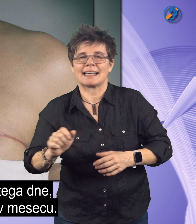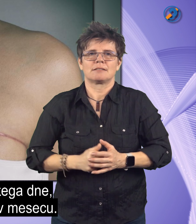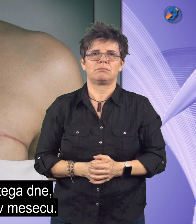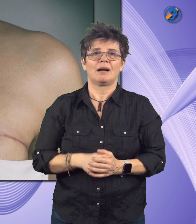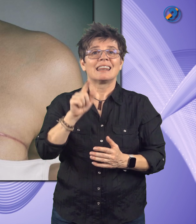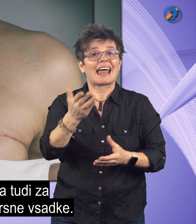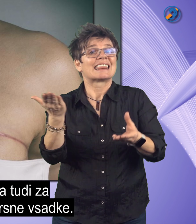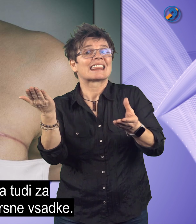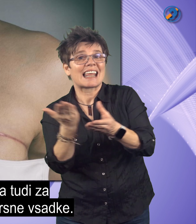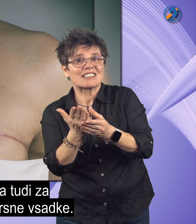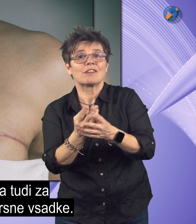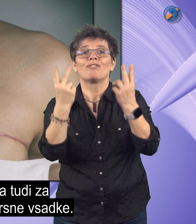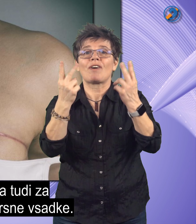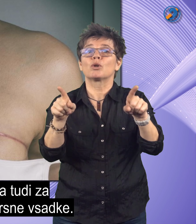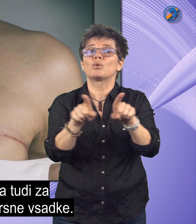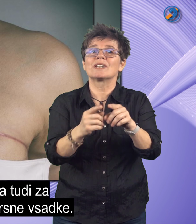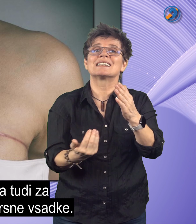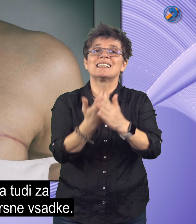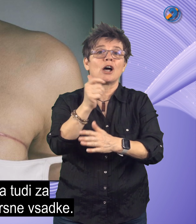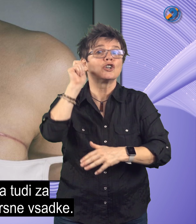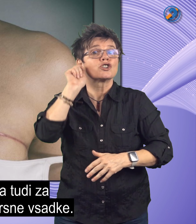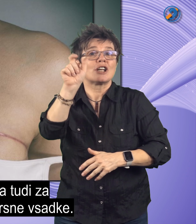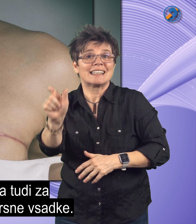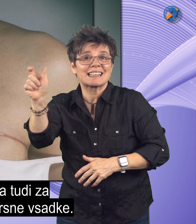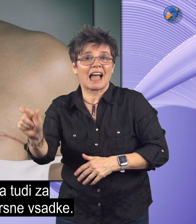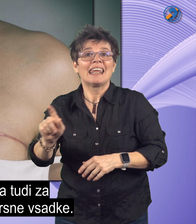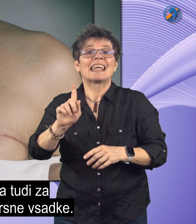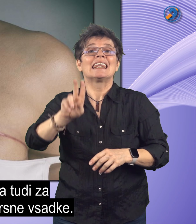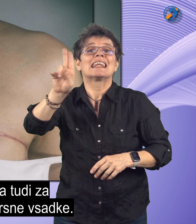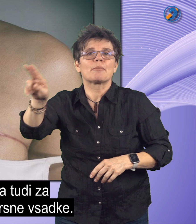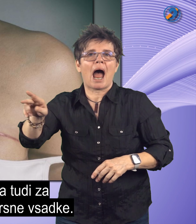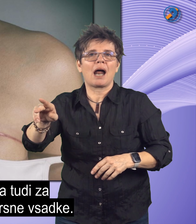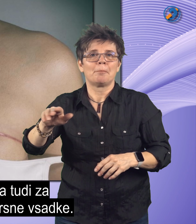mesecu. Ta nasvet velja tudi za ženske, ki imajo prsne vsadke.